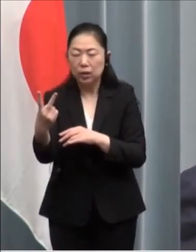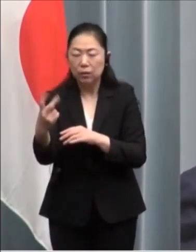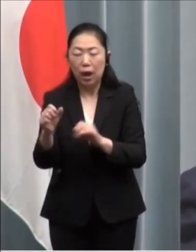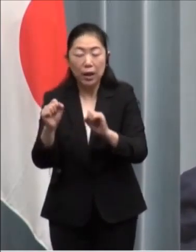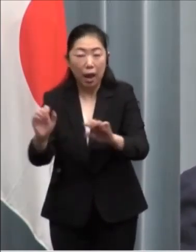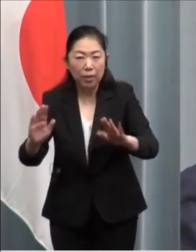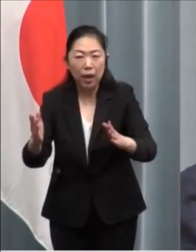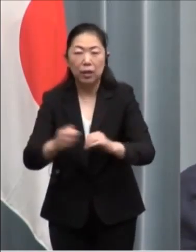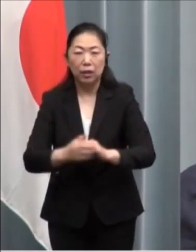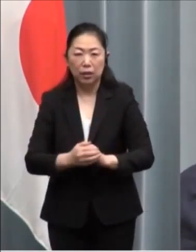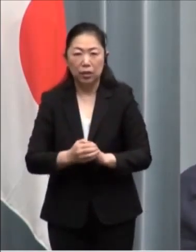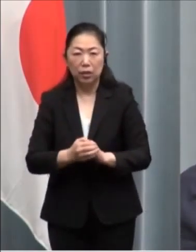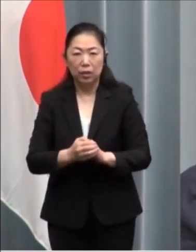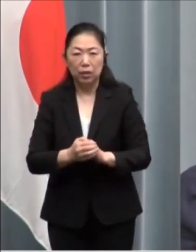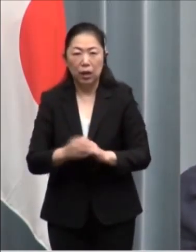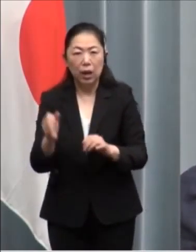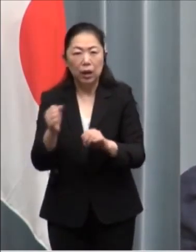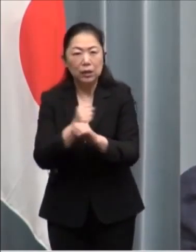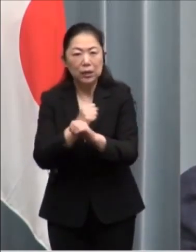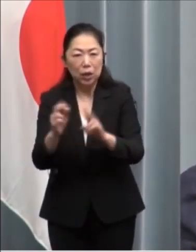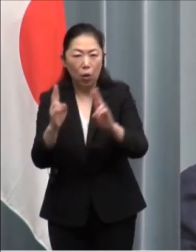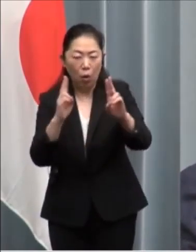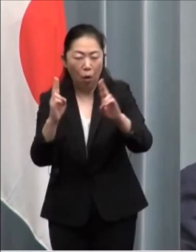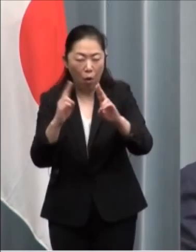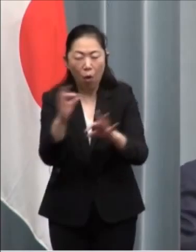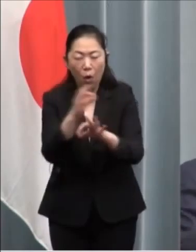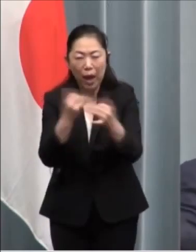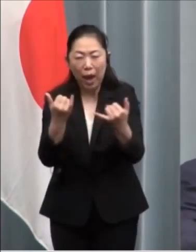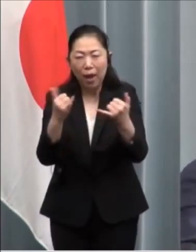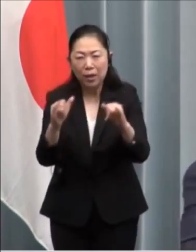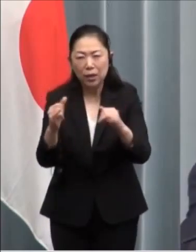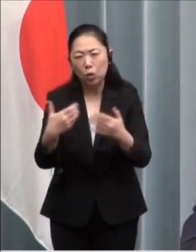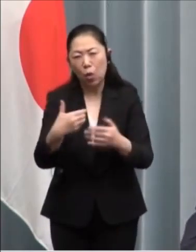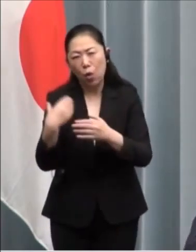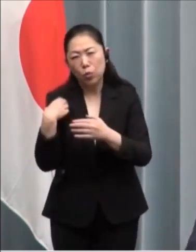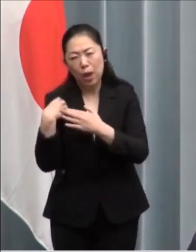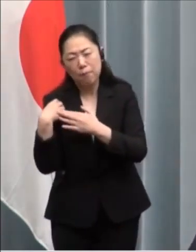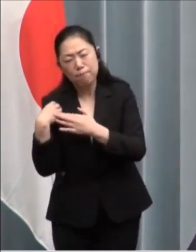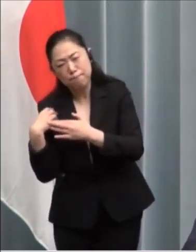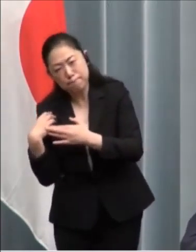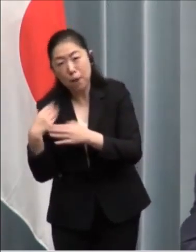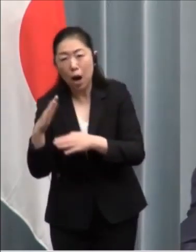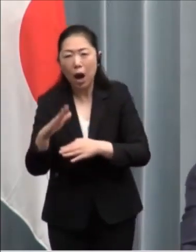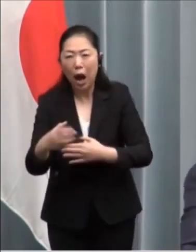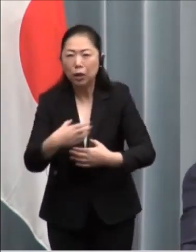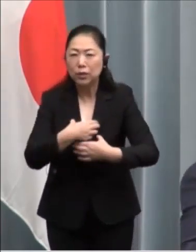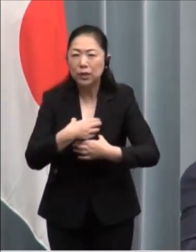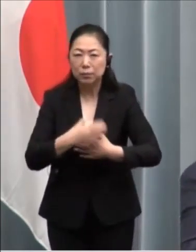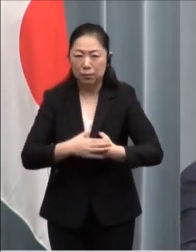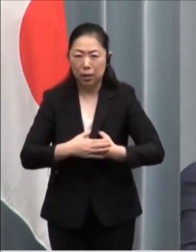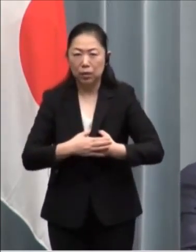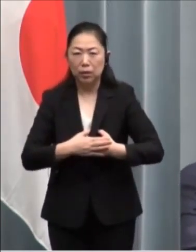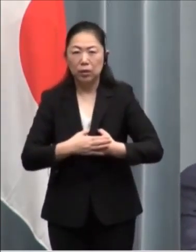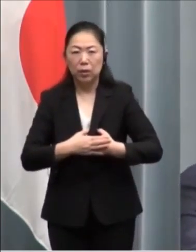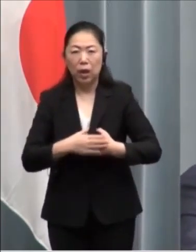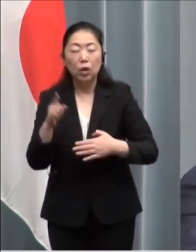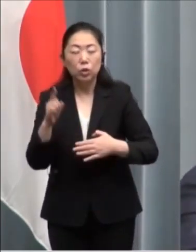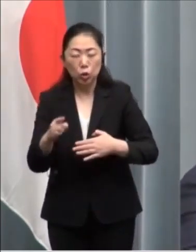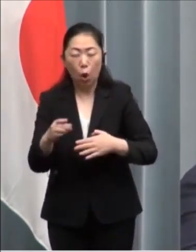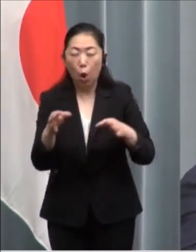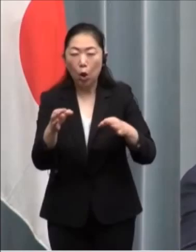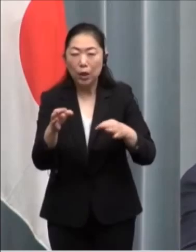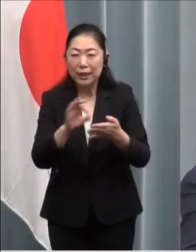ません。今回事業者の負担増、混乱が予想されるということもありまして、その増税 その判断時期なん